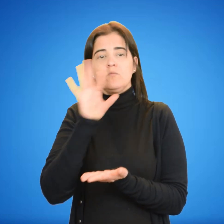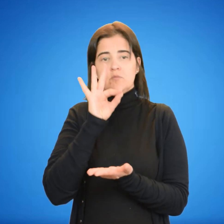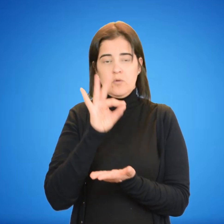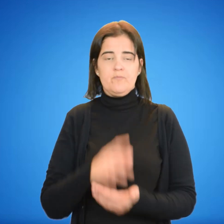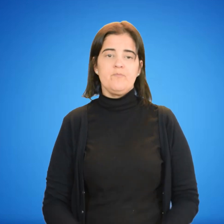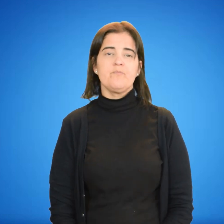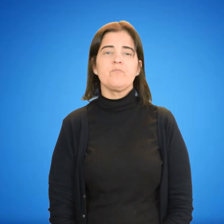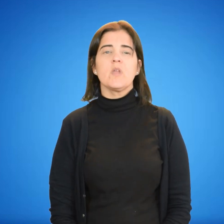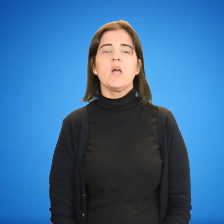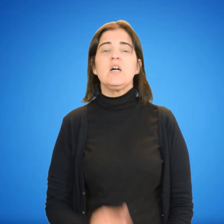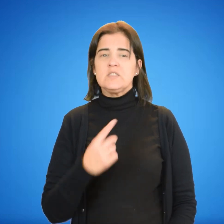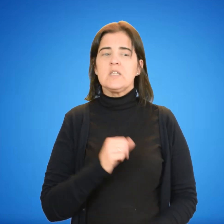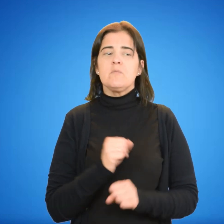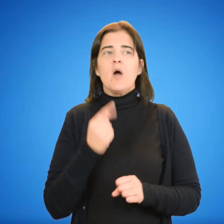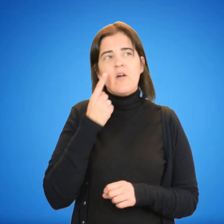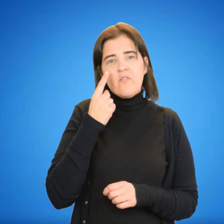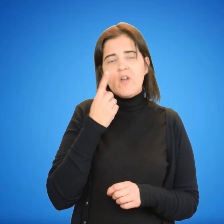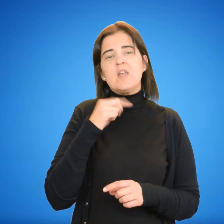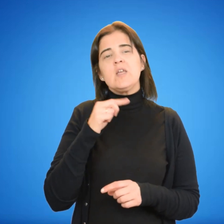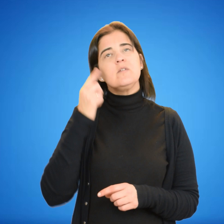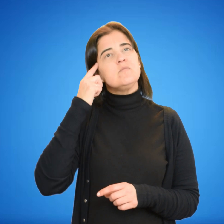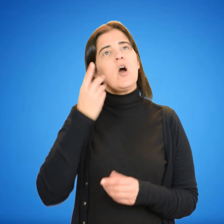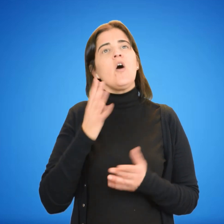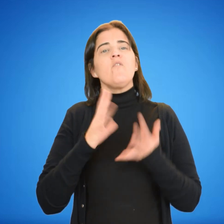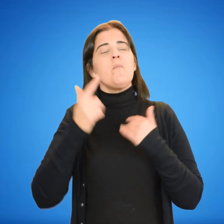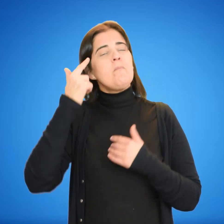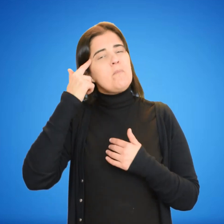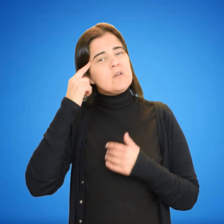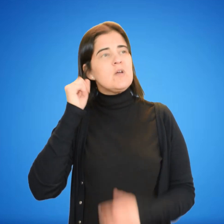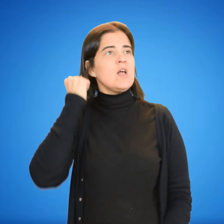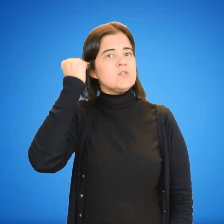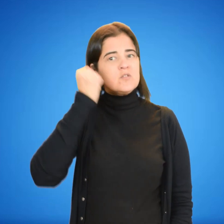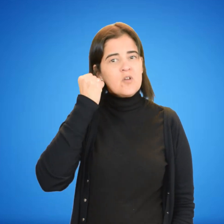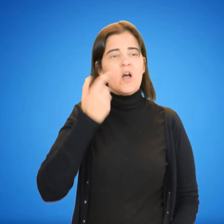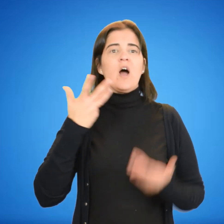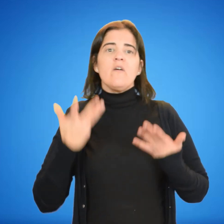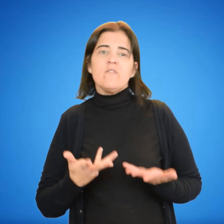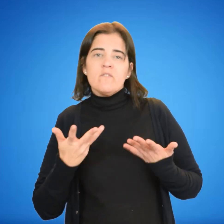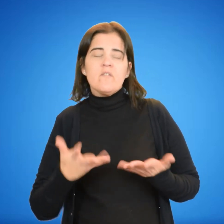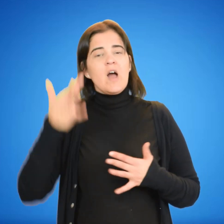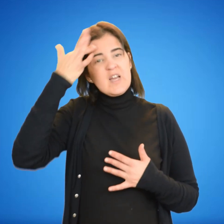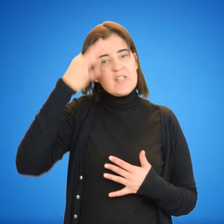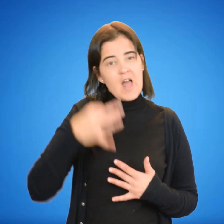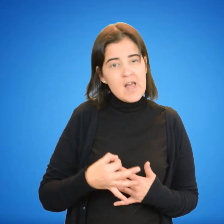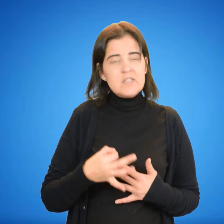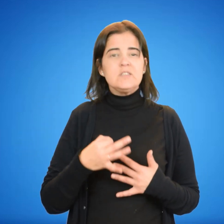se vivencia y se expresa a través de pensamientos fantasías deseos creencias actitudes